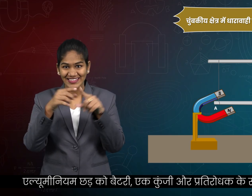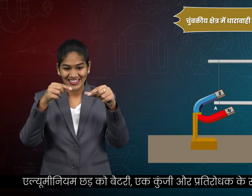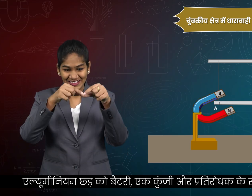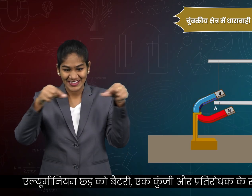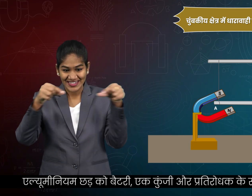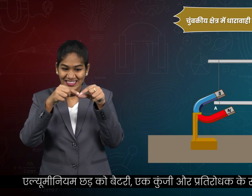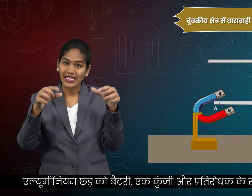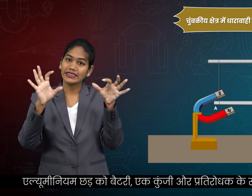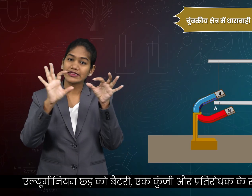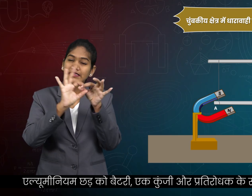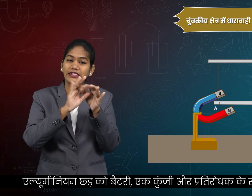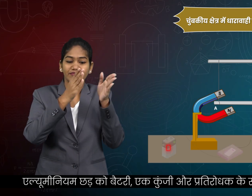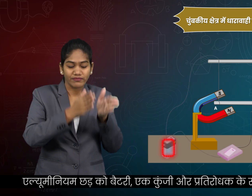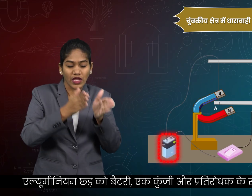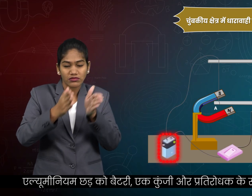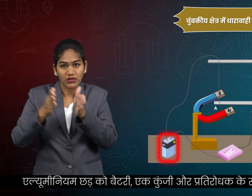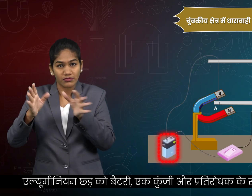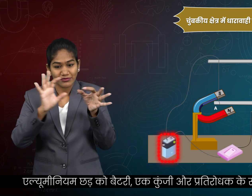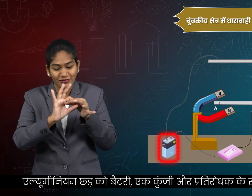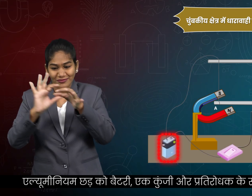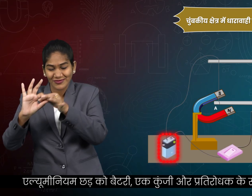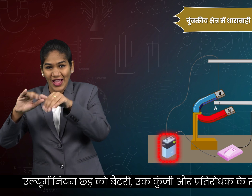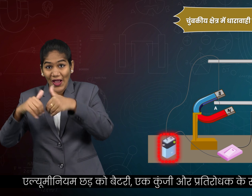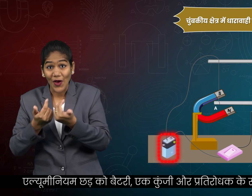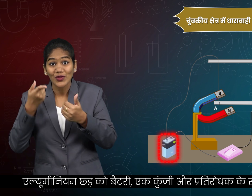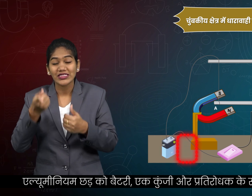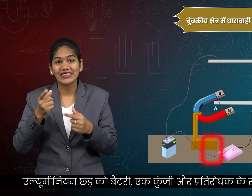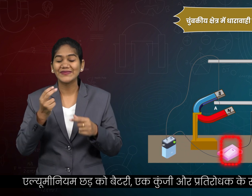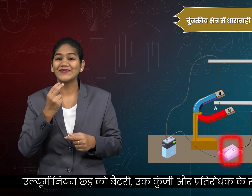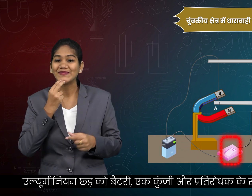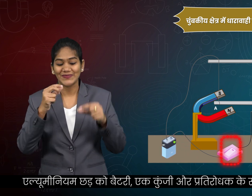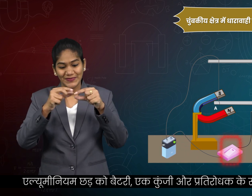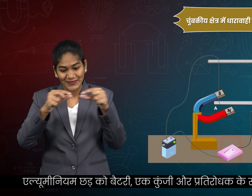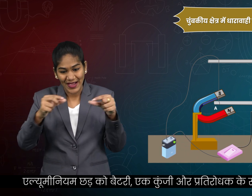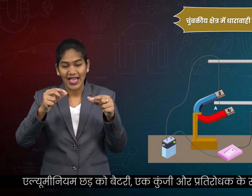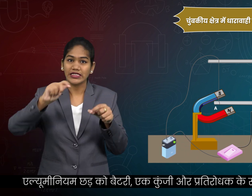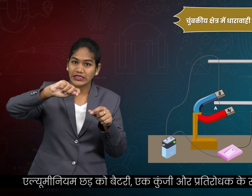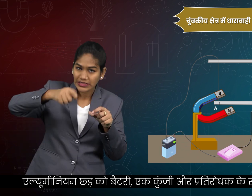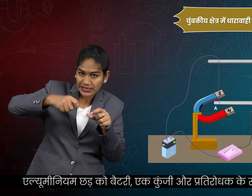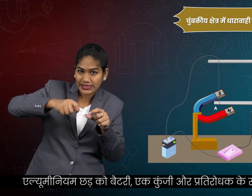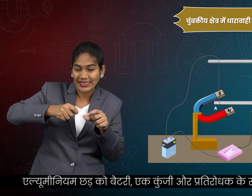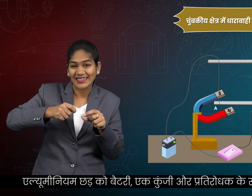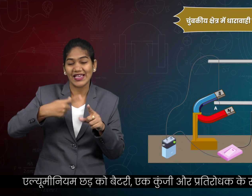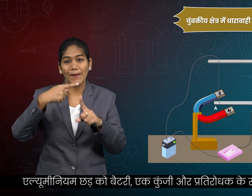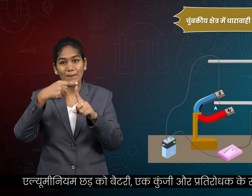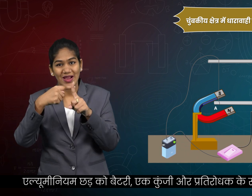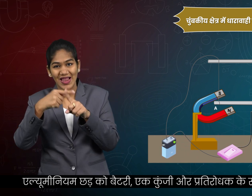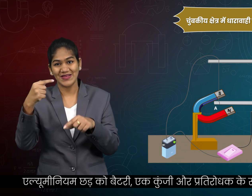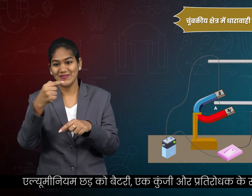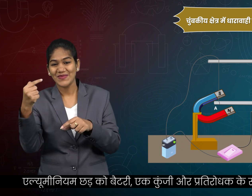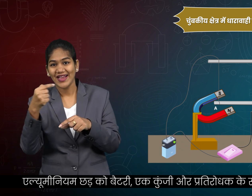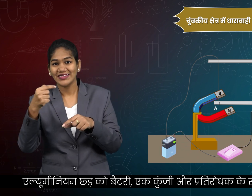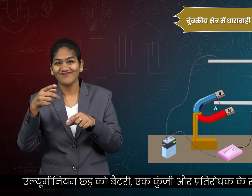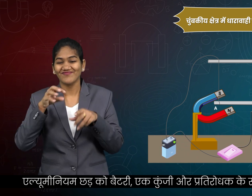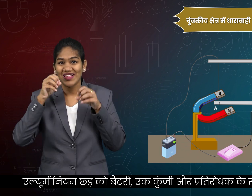एल्यूमीनियम छड़ को बैटरी, एक कुंजी और प्रतिरोधक के साथ श्रृंखला